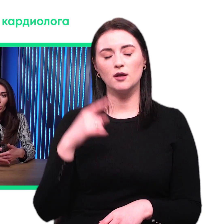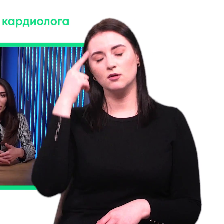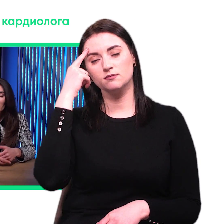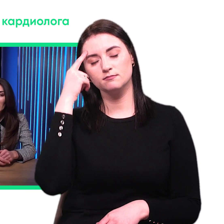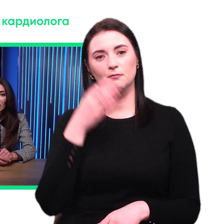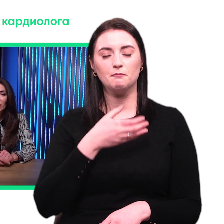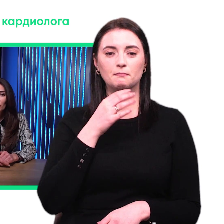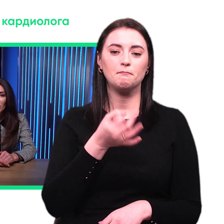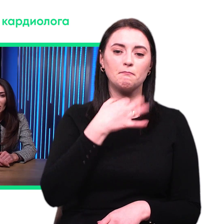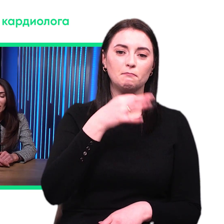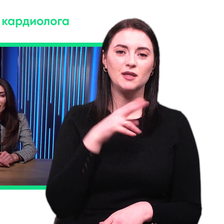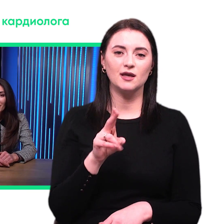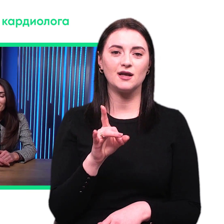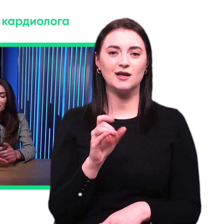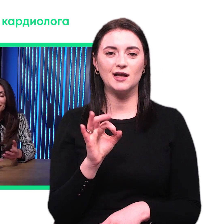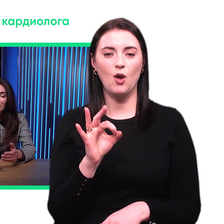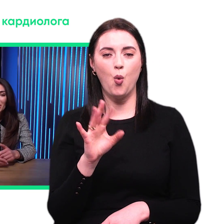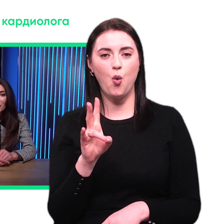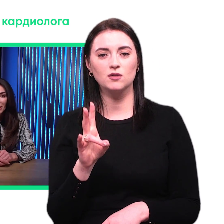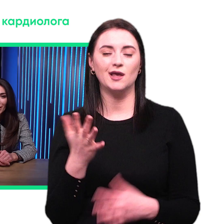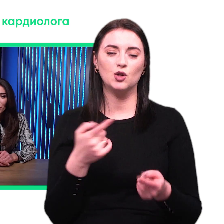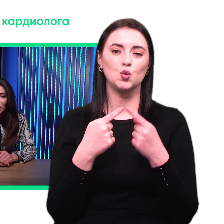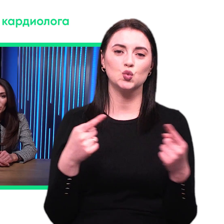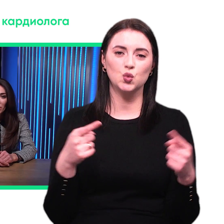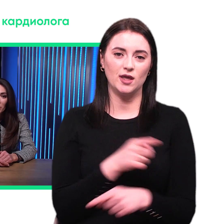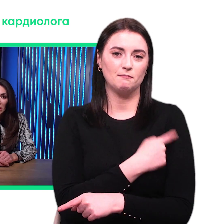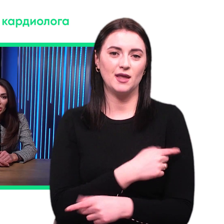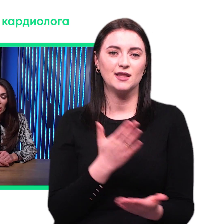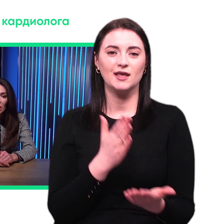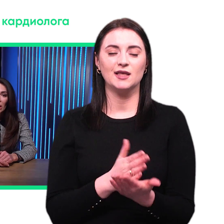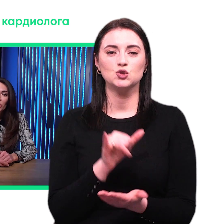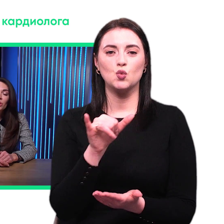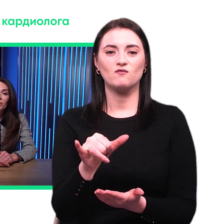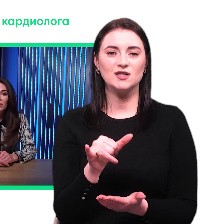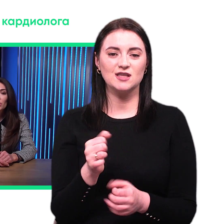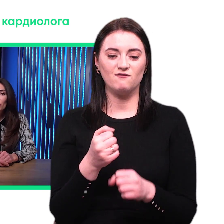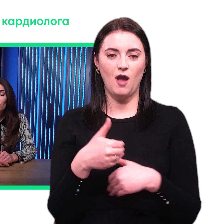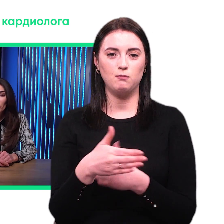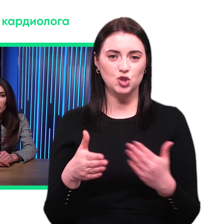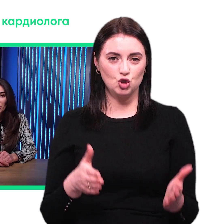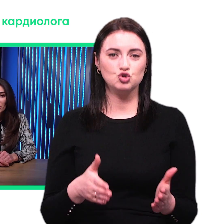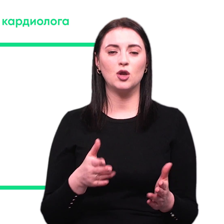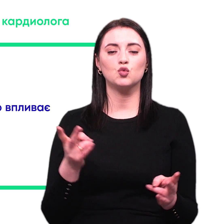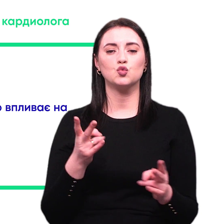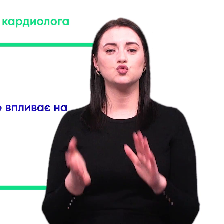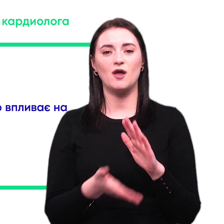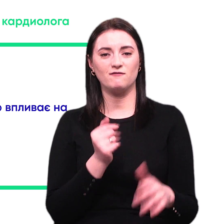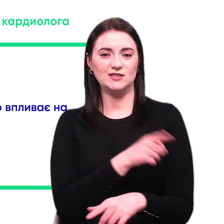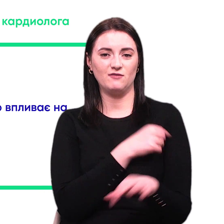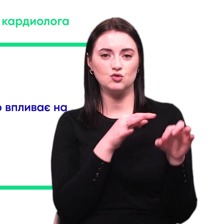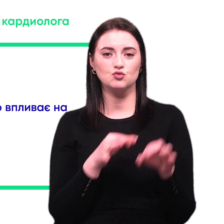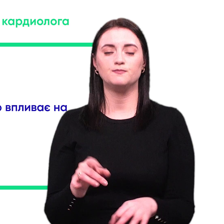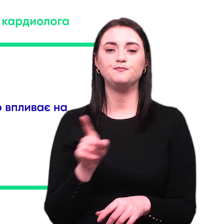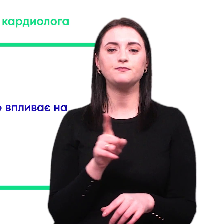креон либо какие-то другие медикаменты, которые есть у вас в аптечке. нужно вызвать скорую помощь. Що